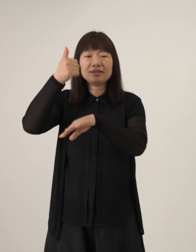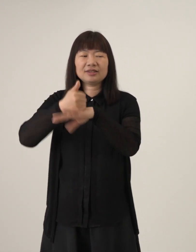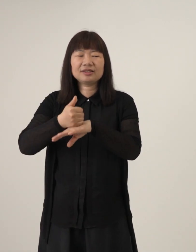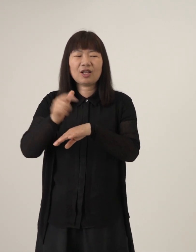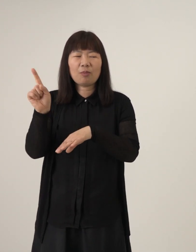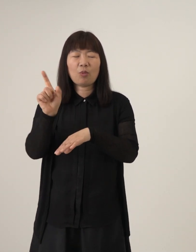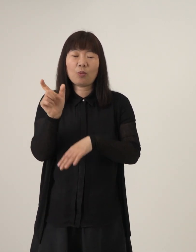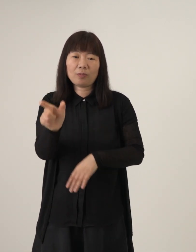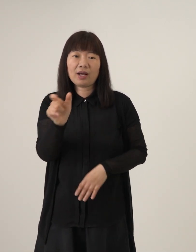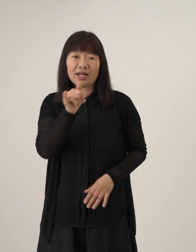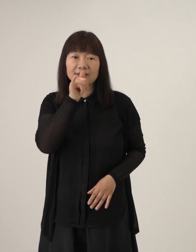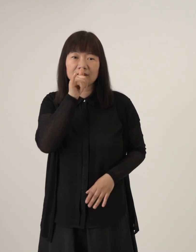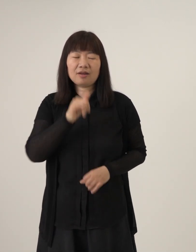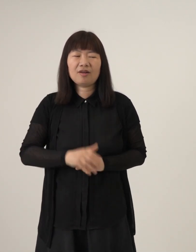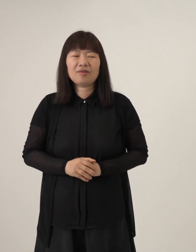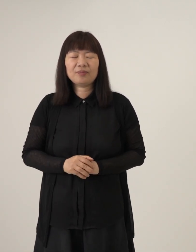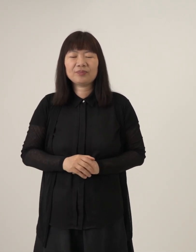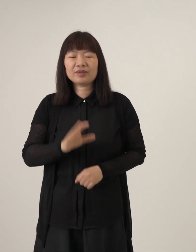놨어요?